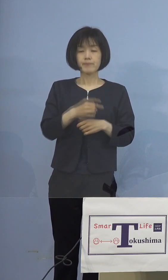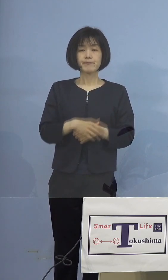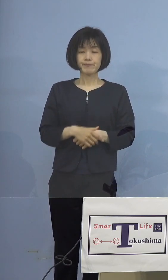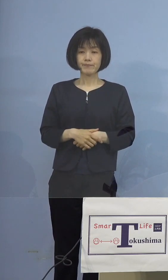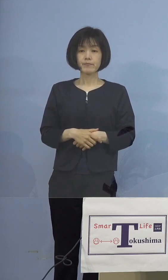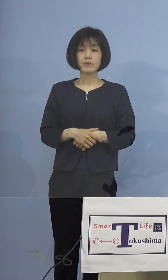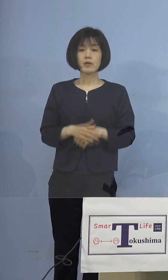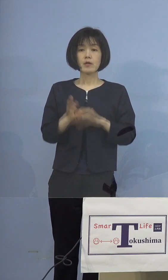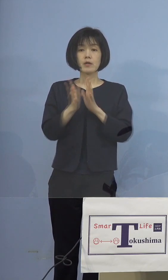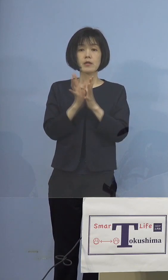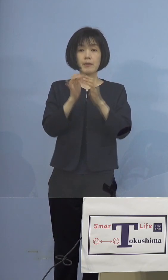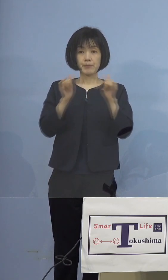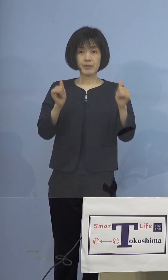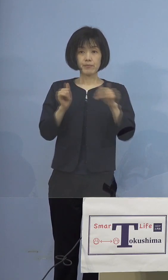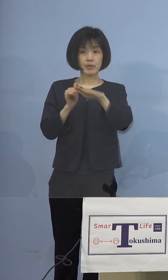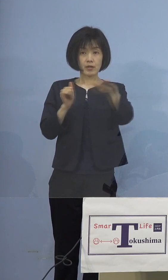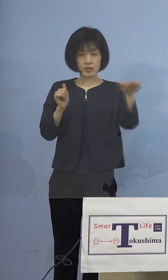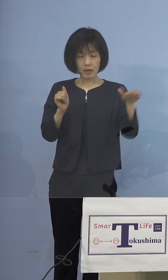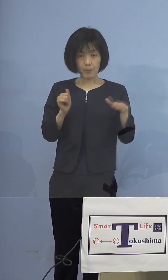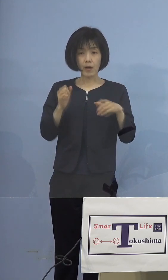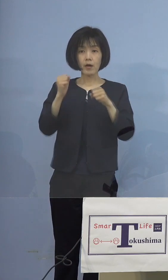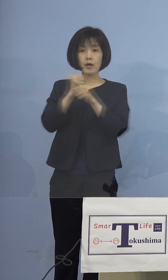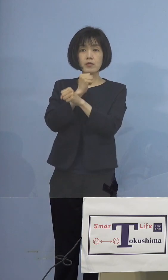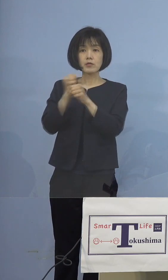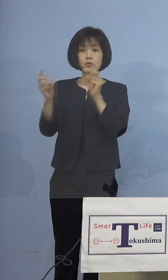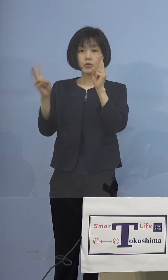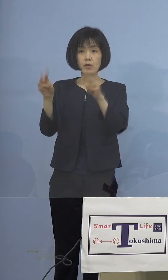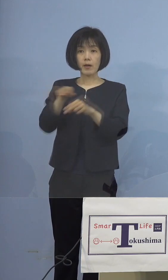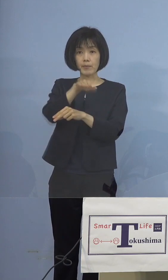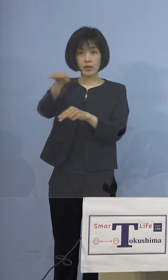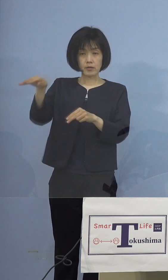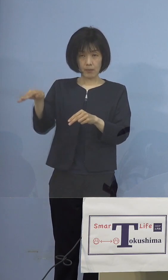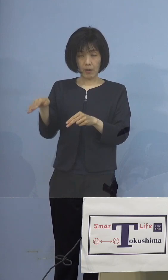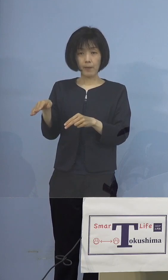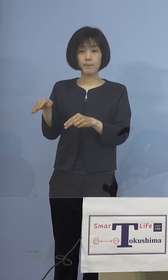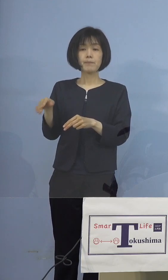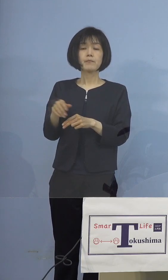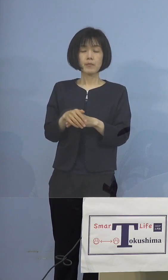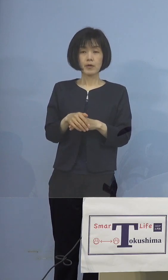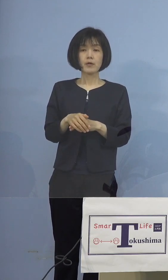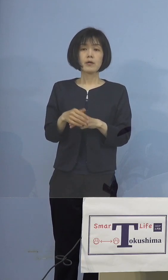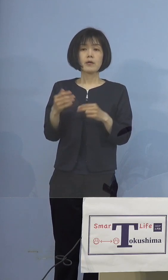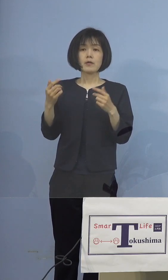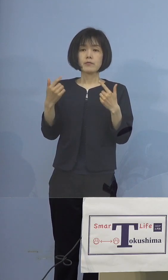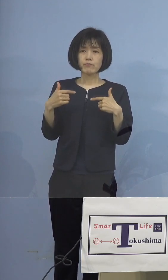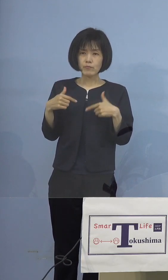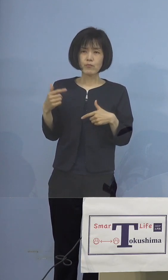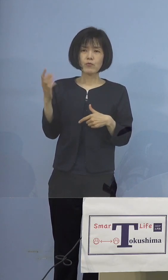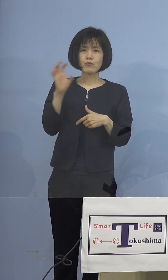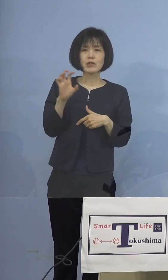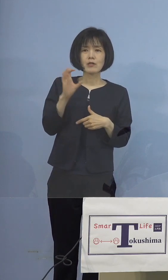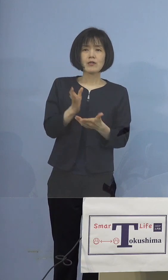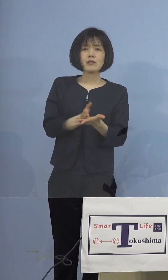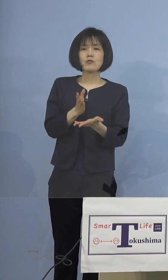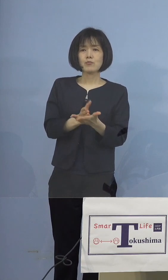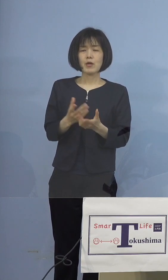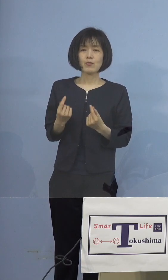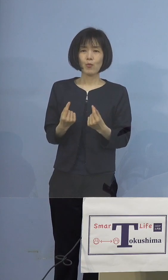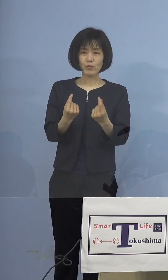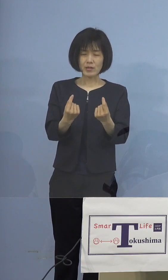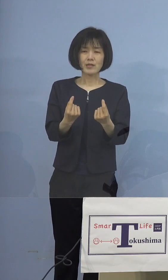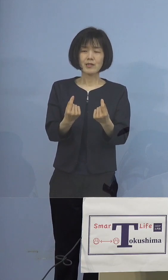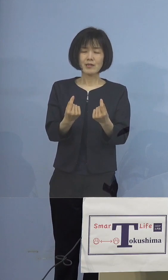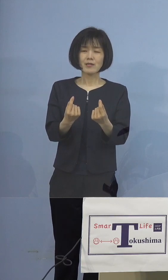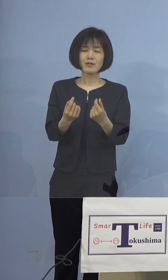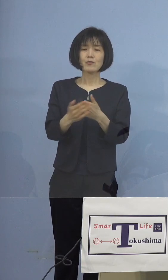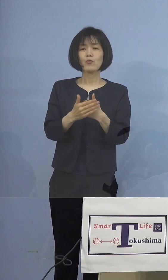県民の皆様、事業者の皆様におかれましては繰り返しとなりますが、次の点についてご